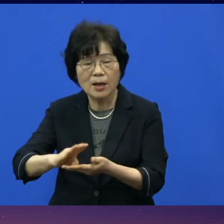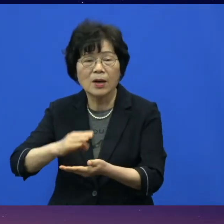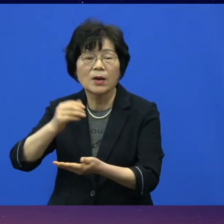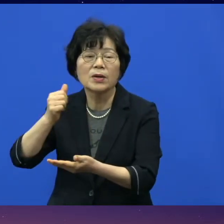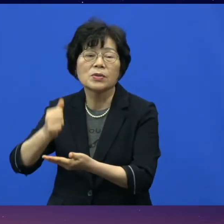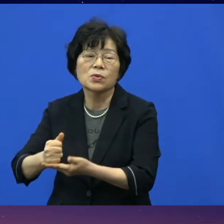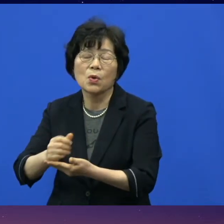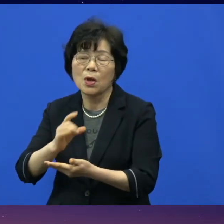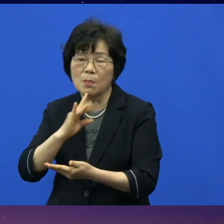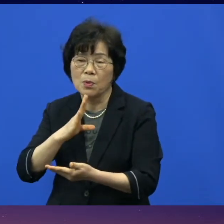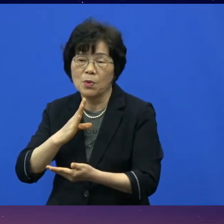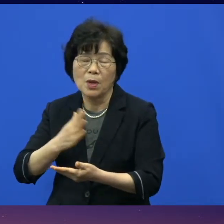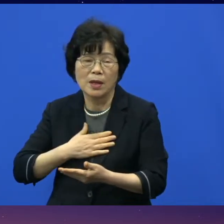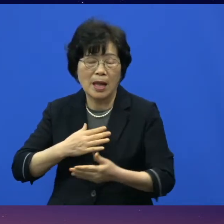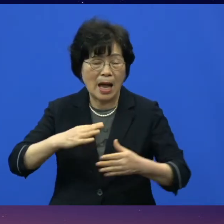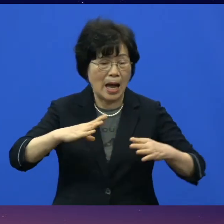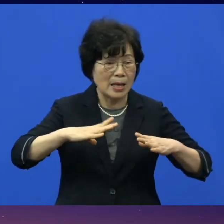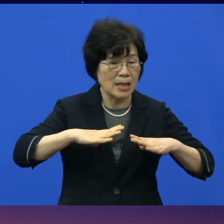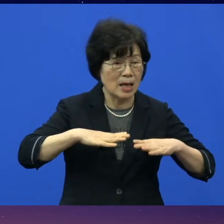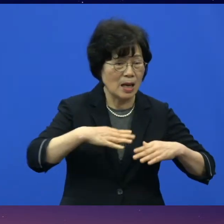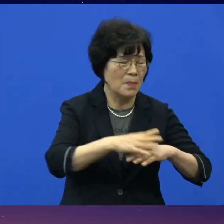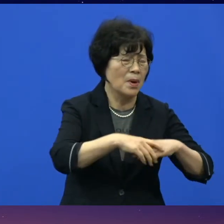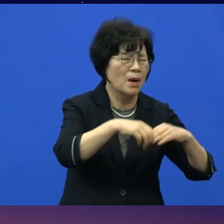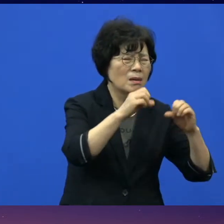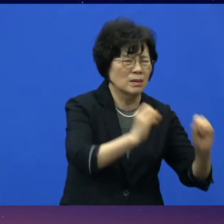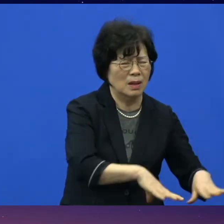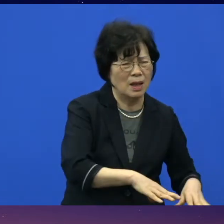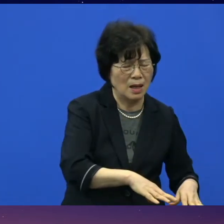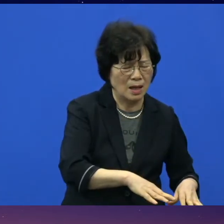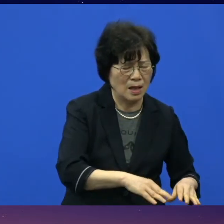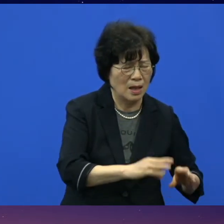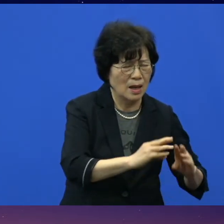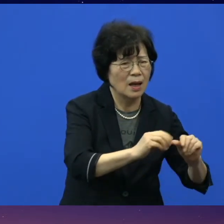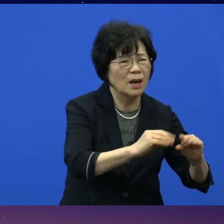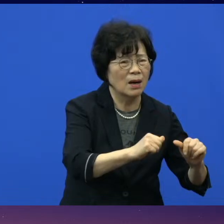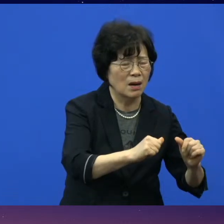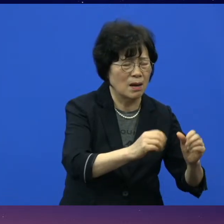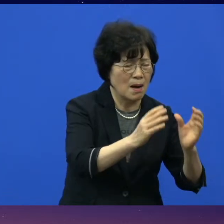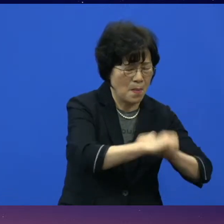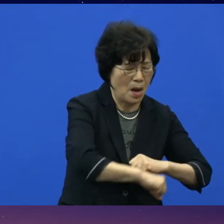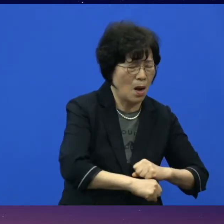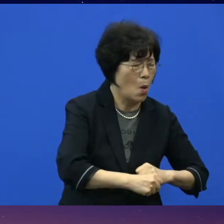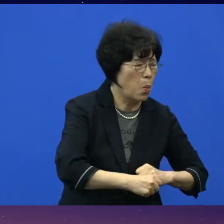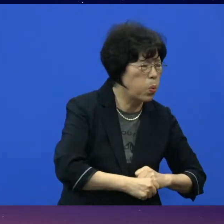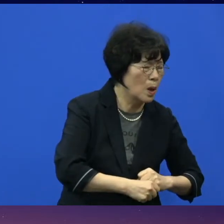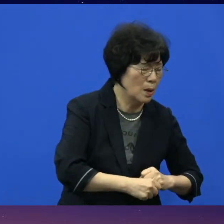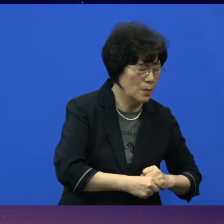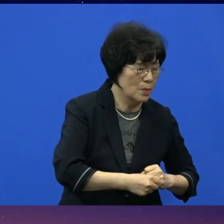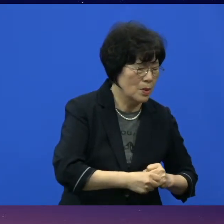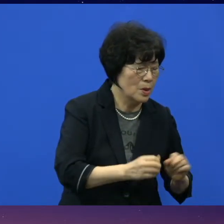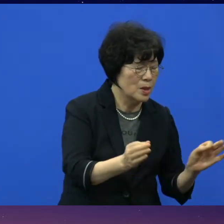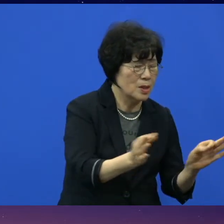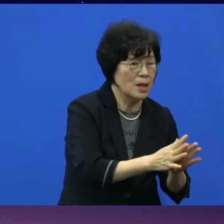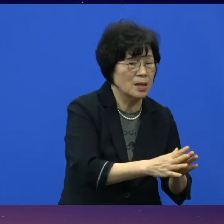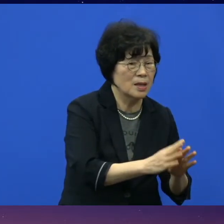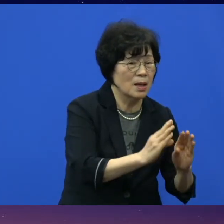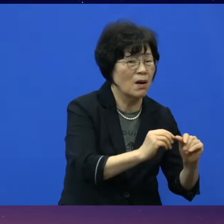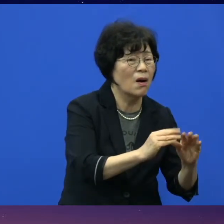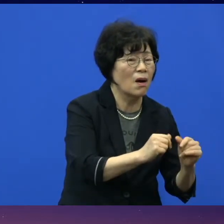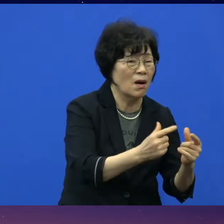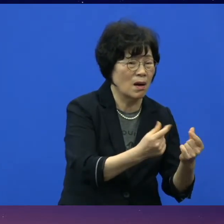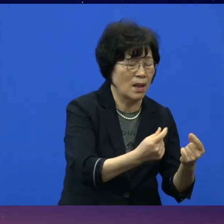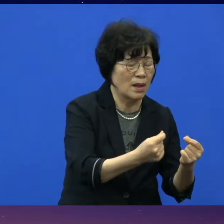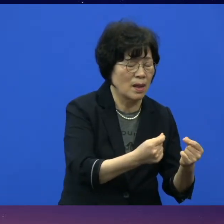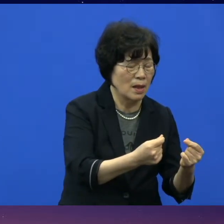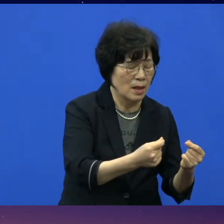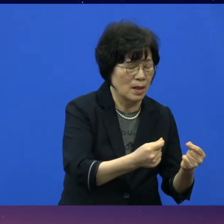나를 자랑하면 흑자랑이에요. 흑자랑. 금방 망가지고 사라지고 훅 하고 날아가 버리는 그 흑자랑, 보잘것없는 나